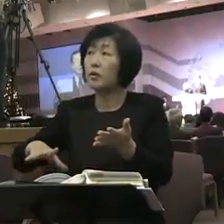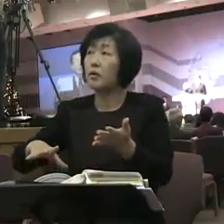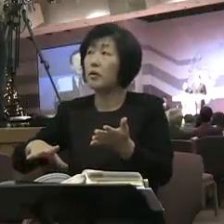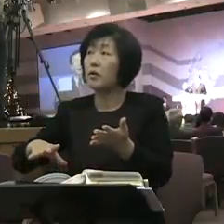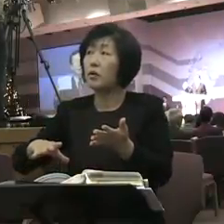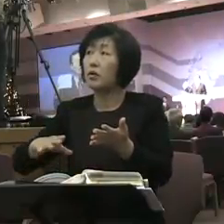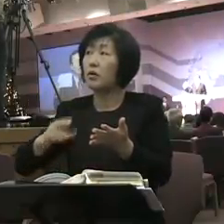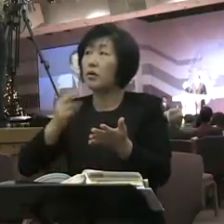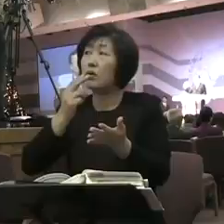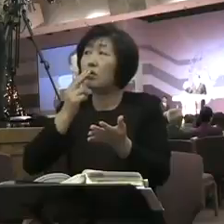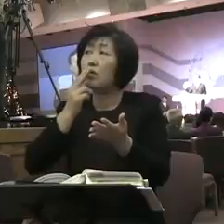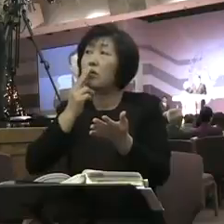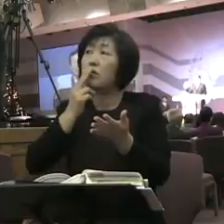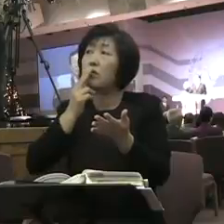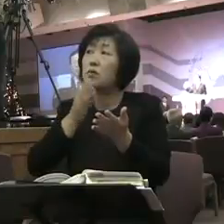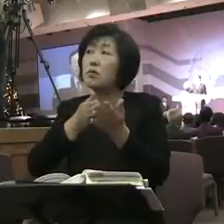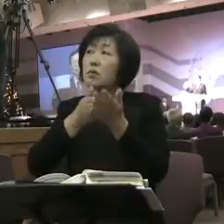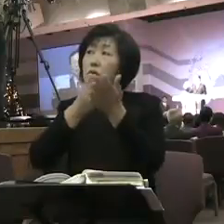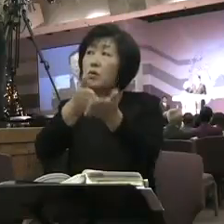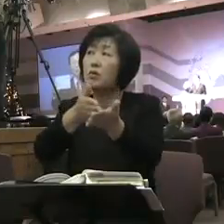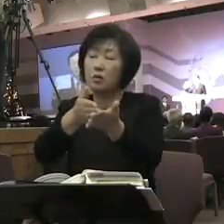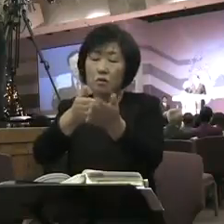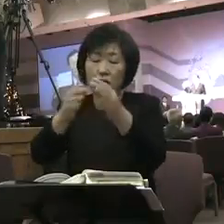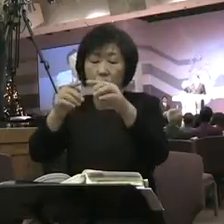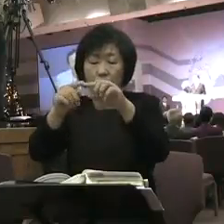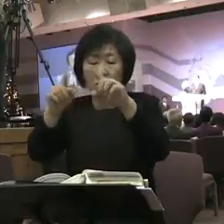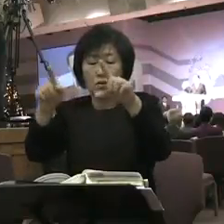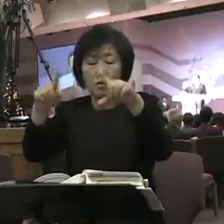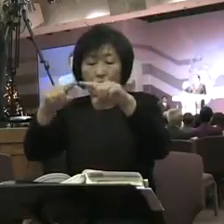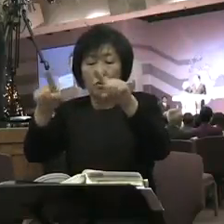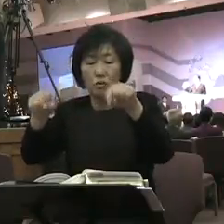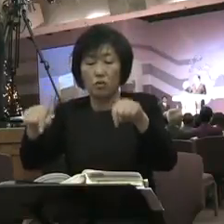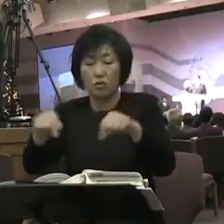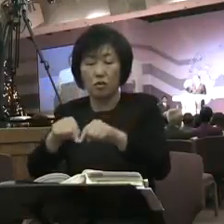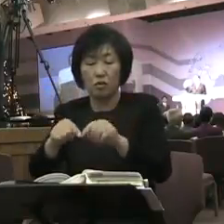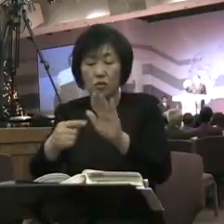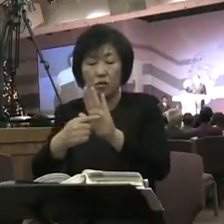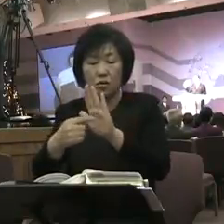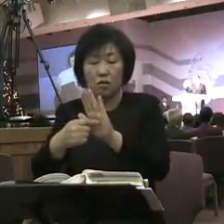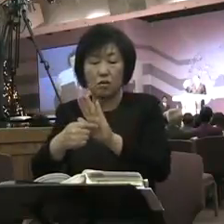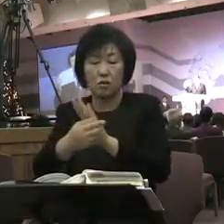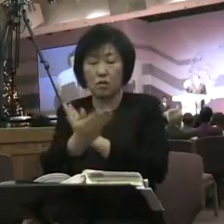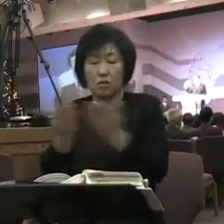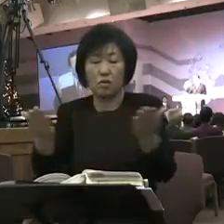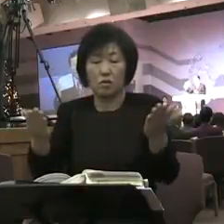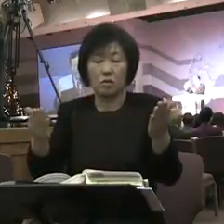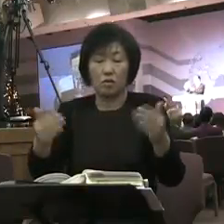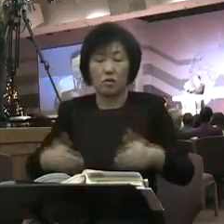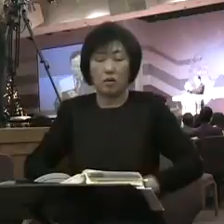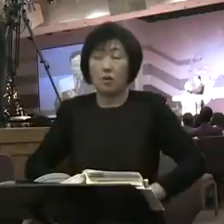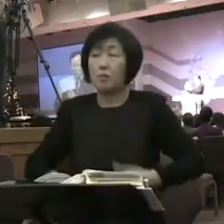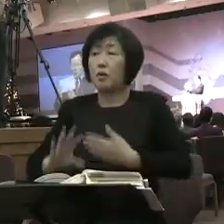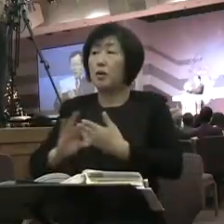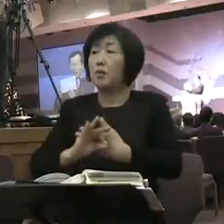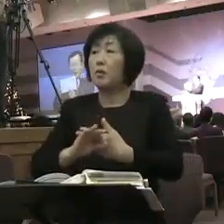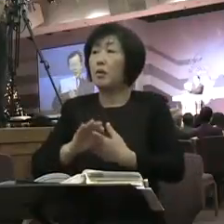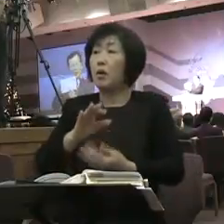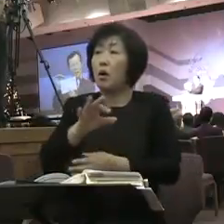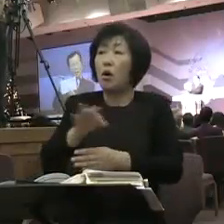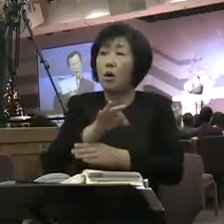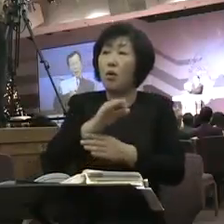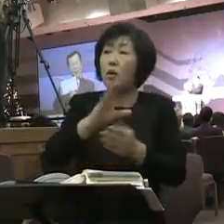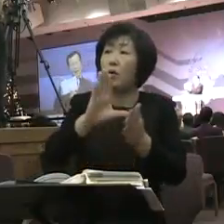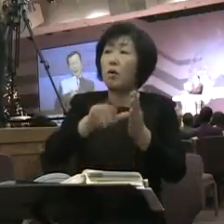카드가 나와 있습니다. 지금 이제 오늘부터 이제 12월 내내 여러분들이 필요하다면은 그 헌금